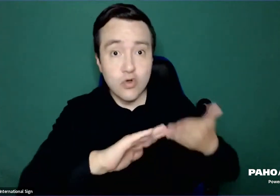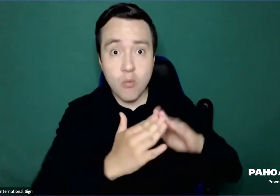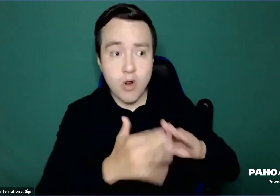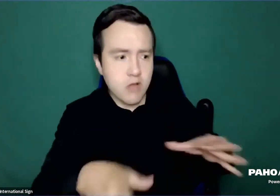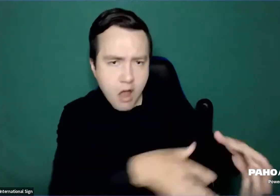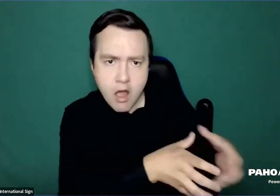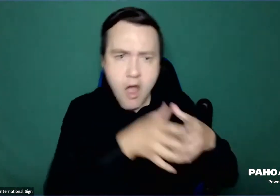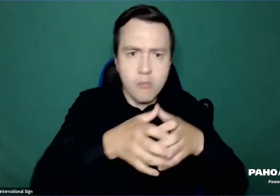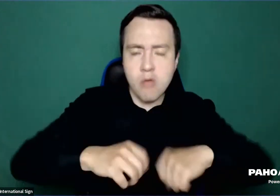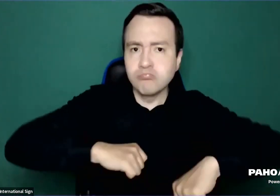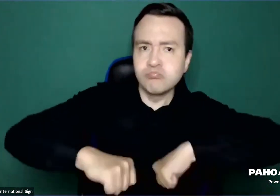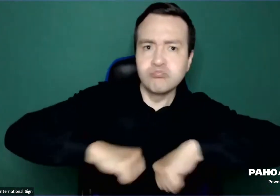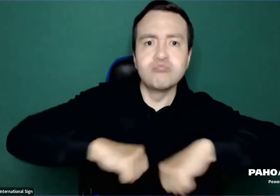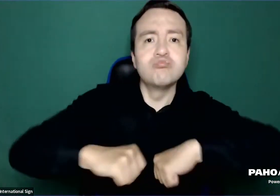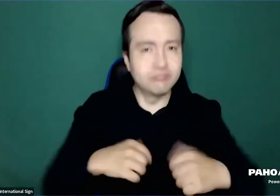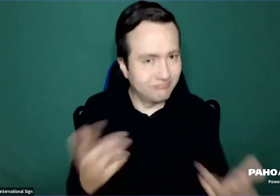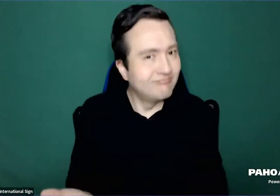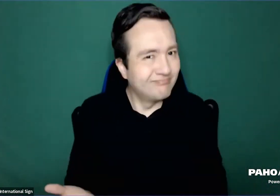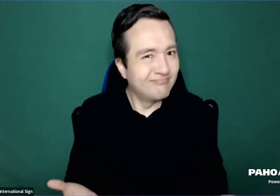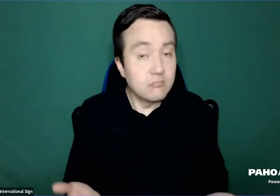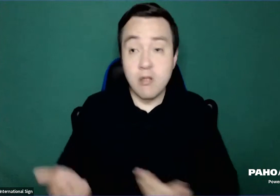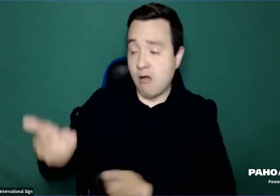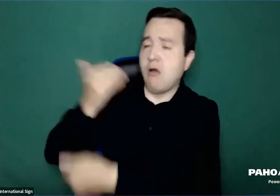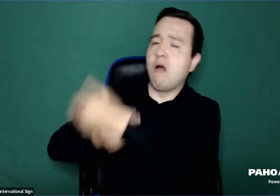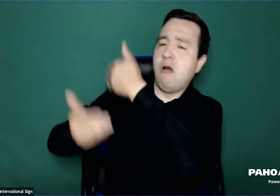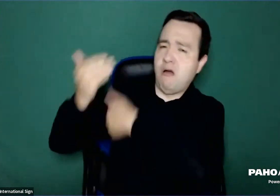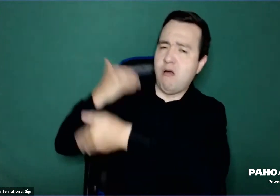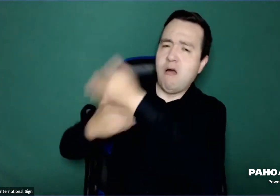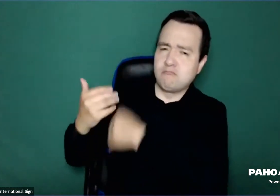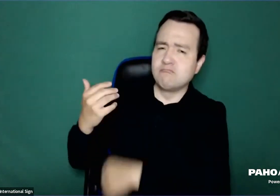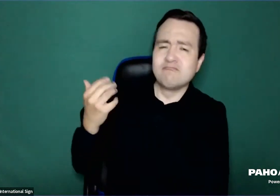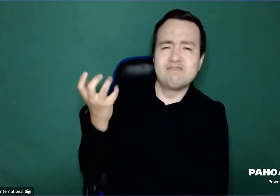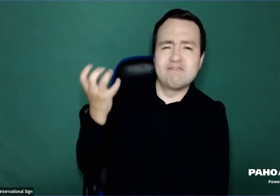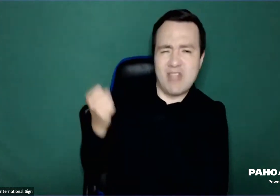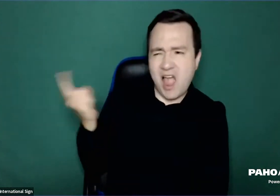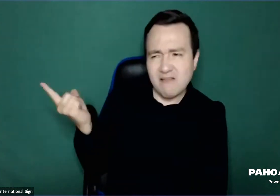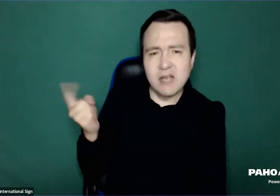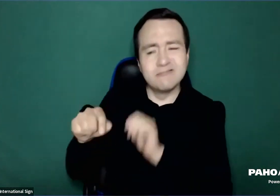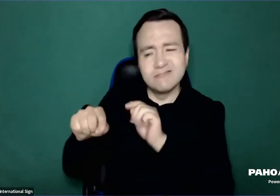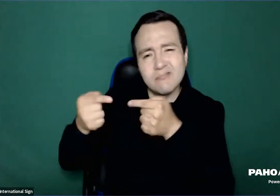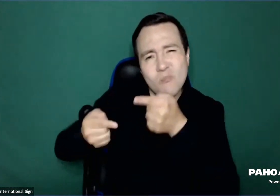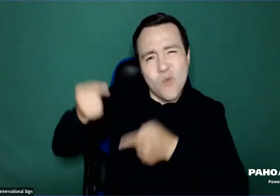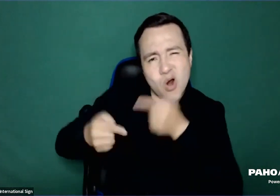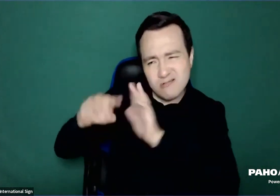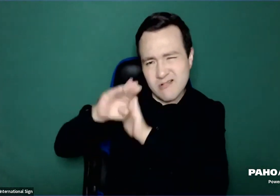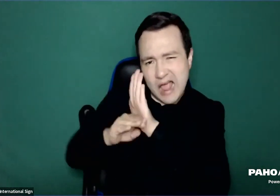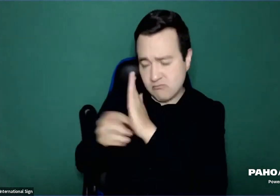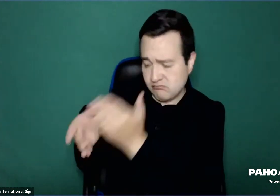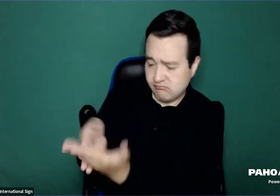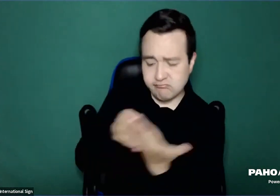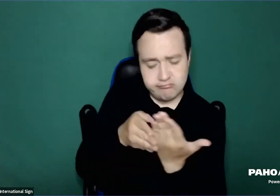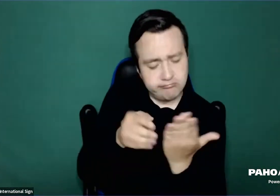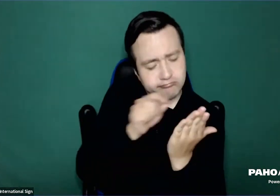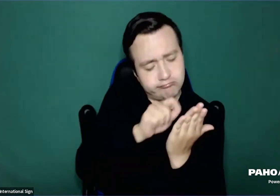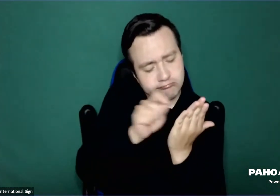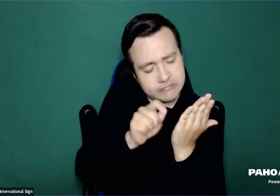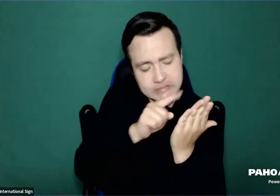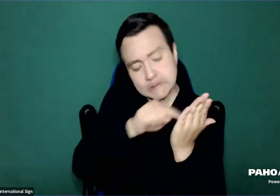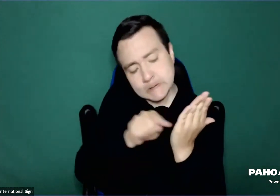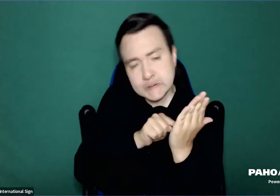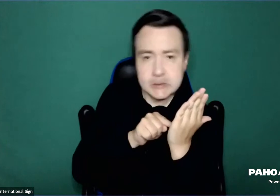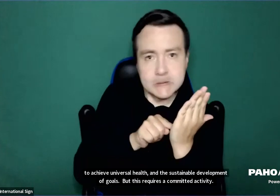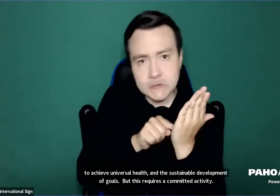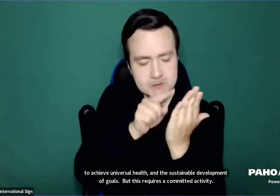a forma tradicional de desenvolver políticas e de planificar em saúde, cambiar a forma de pensar sobre